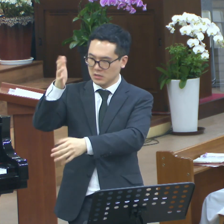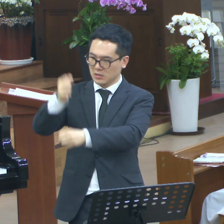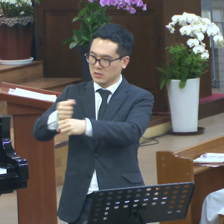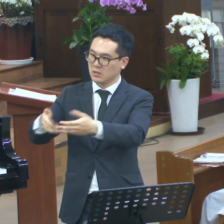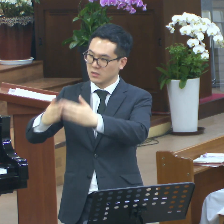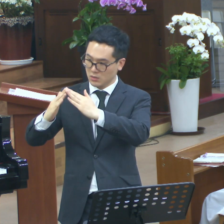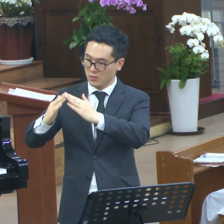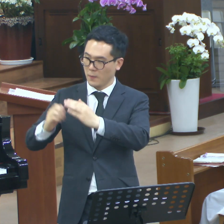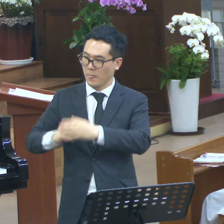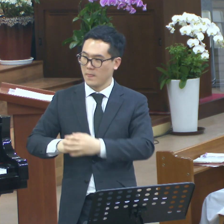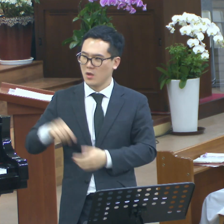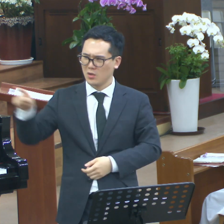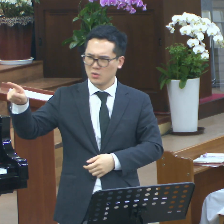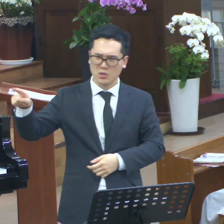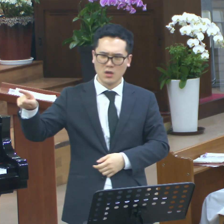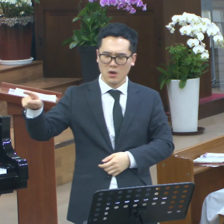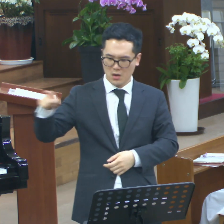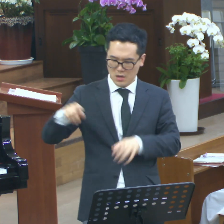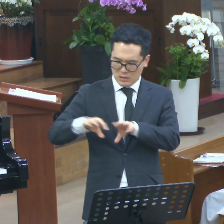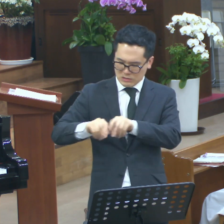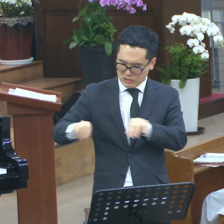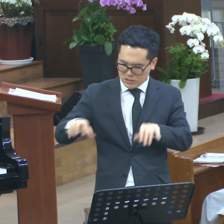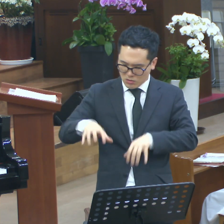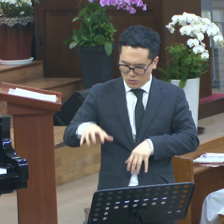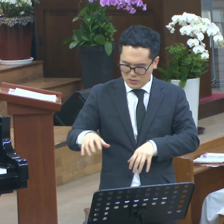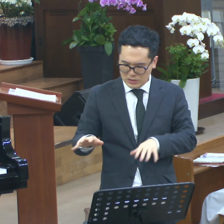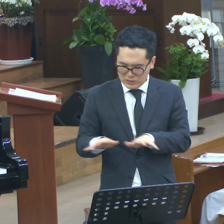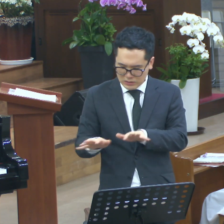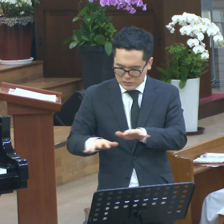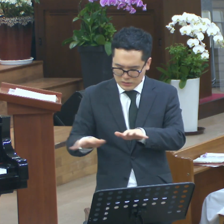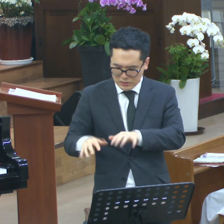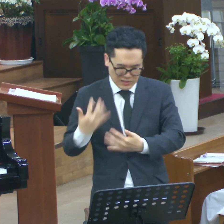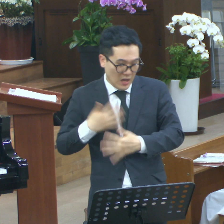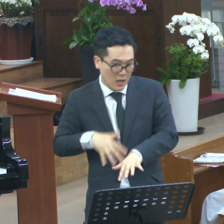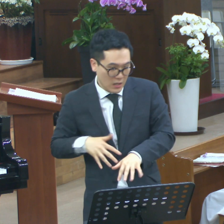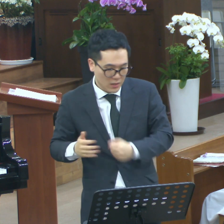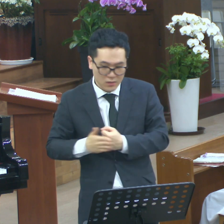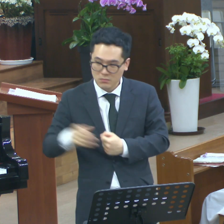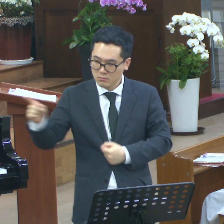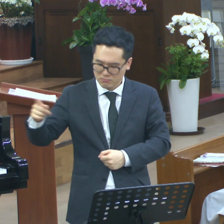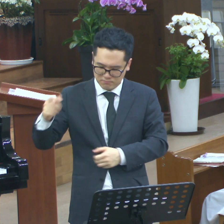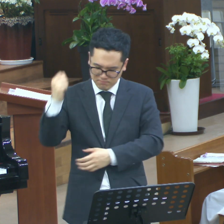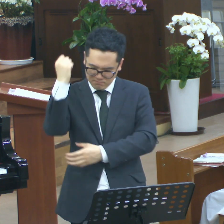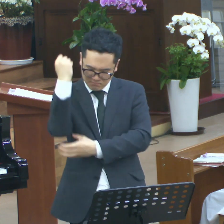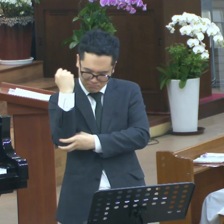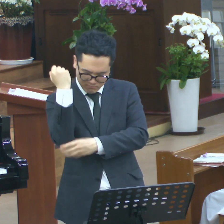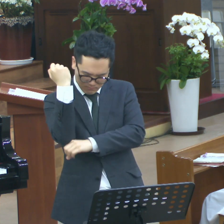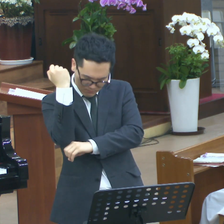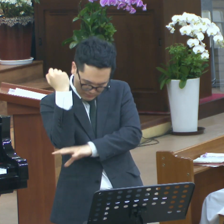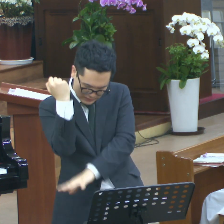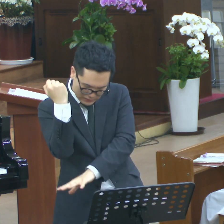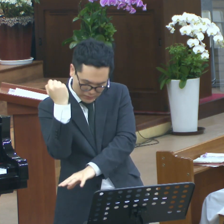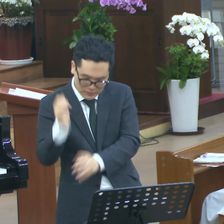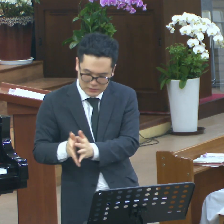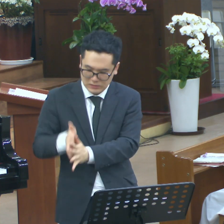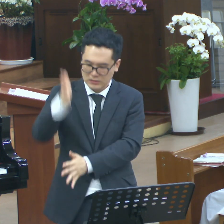이걸 짓기가 이 지대가 이게 흐물흐물하니까 안 좋은 거예요. 근데 이거를 2년인가 빨리 지으라고